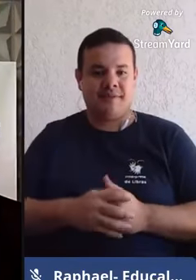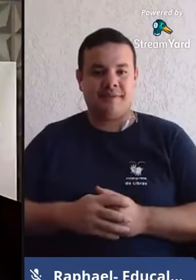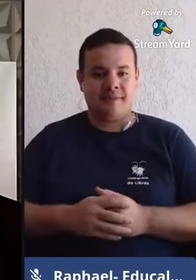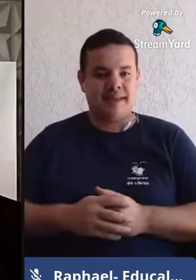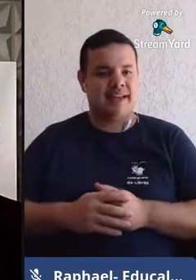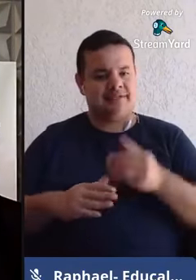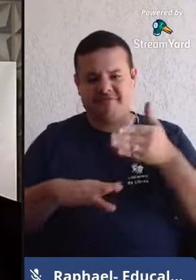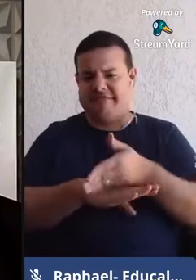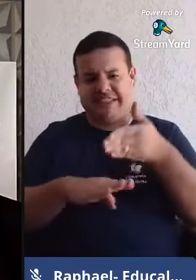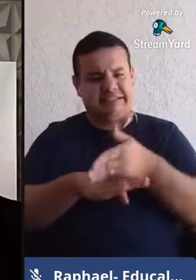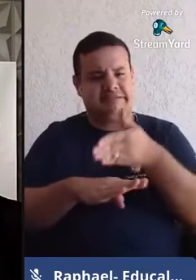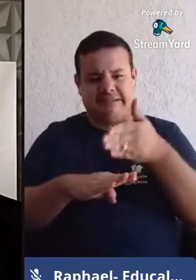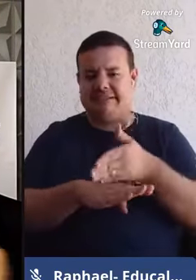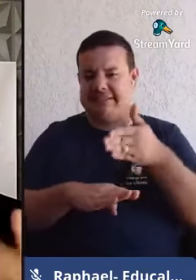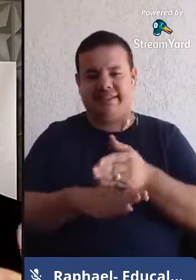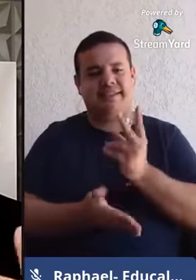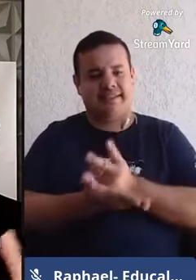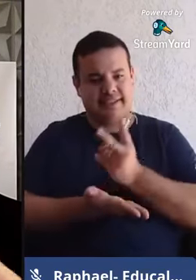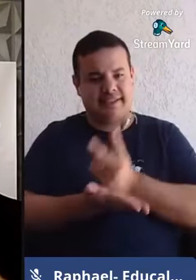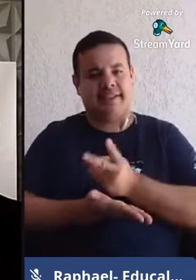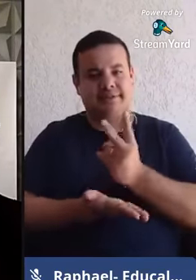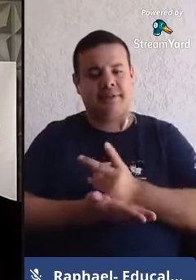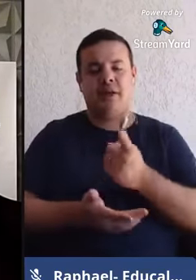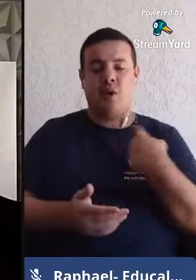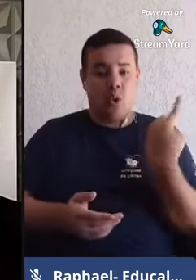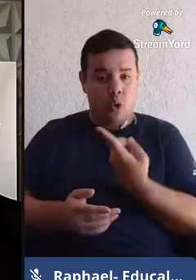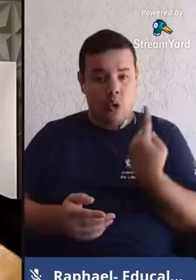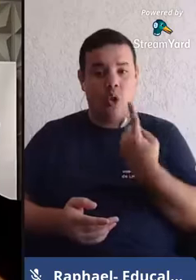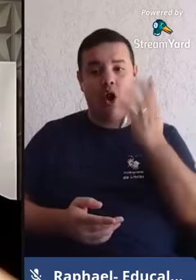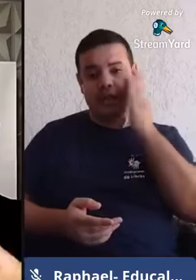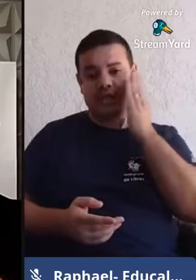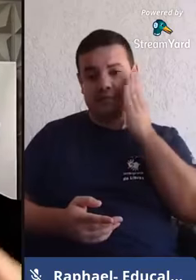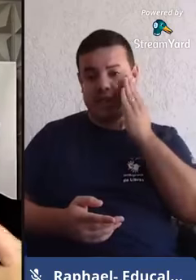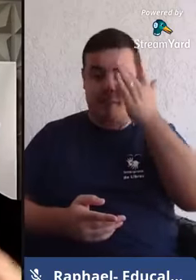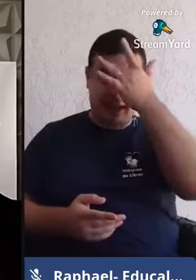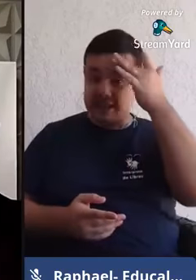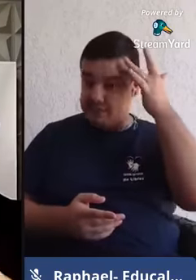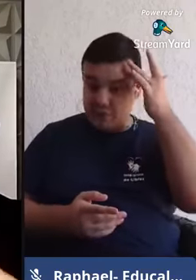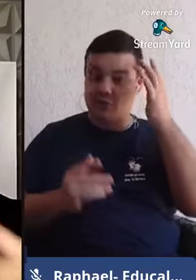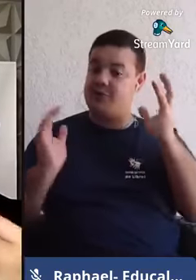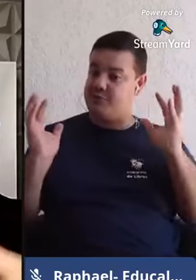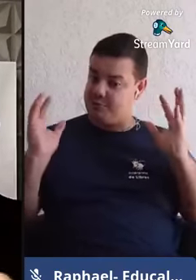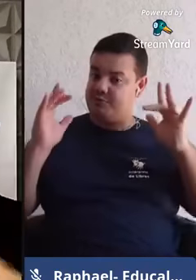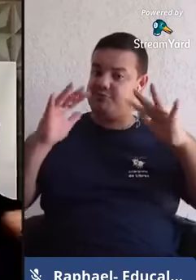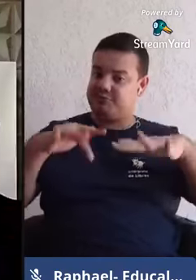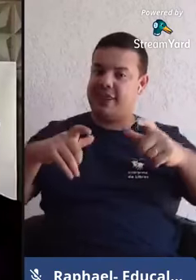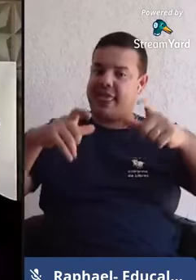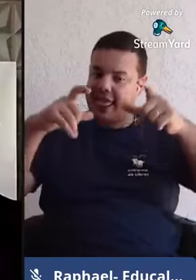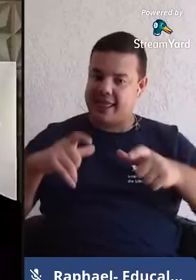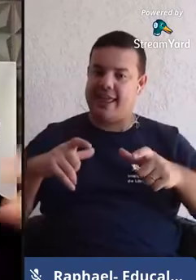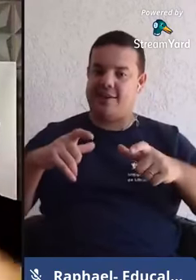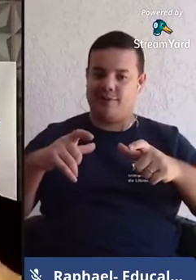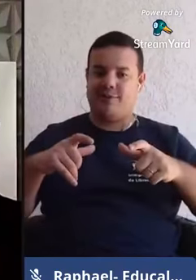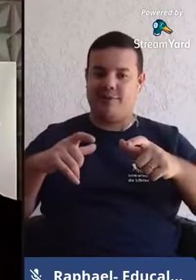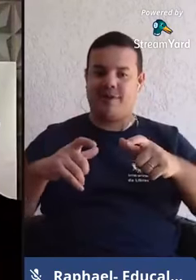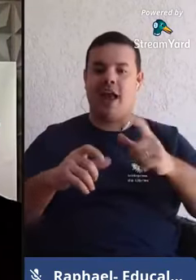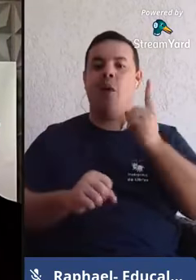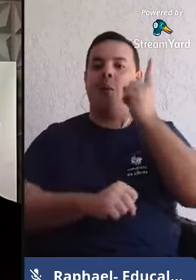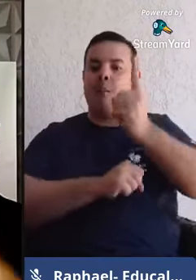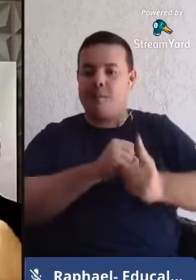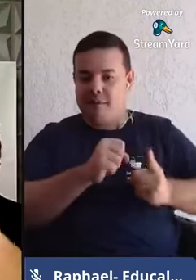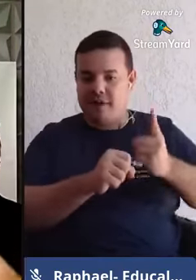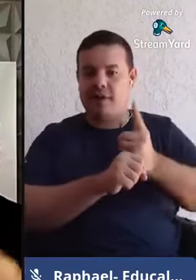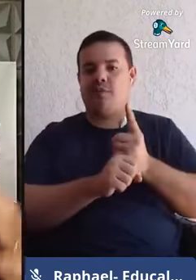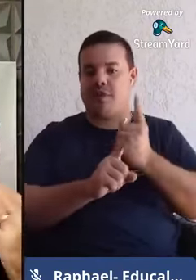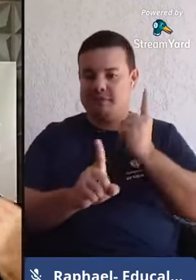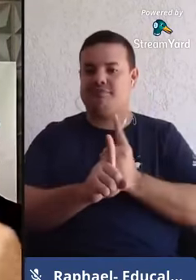Reatec. Então, assim, a gente sabia que aquelas pessoas estariam naquele local, pelo menos uma vez por ano a gente encontraria ali.